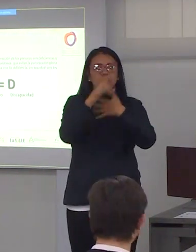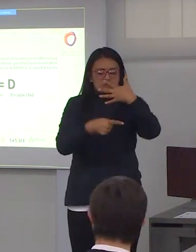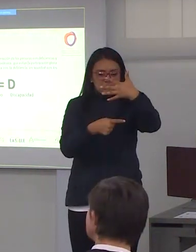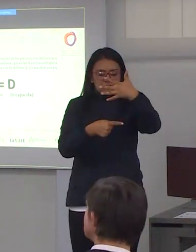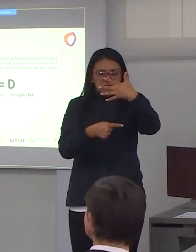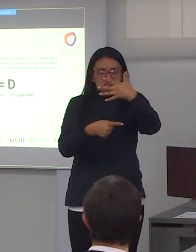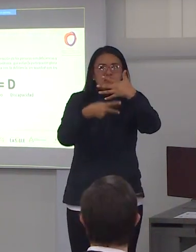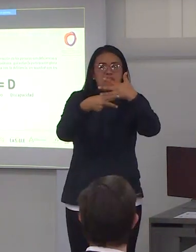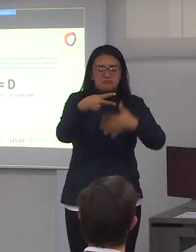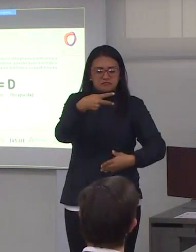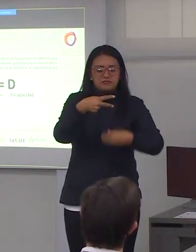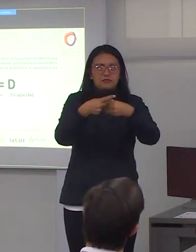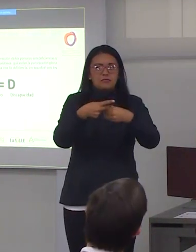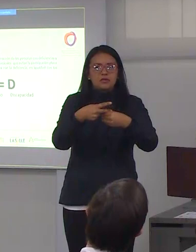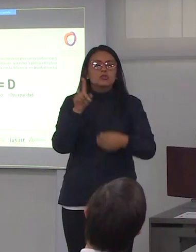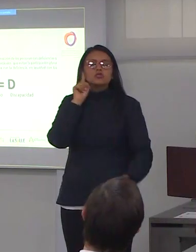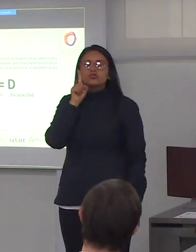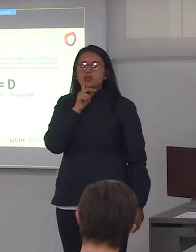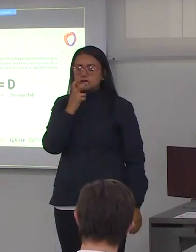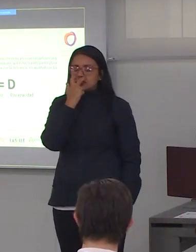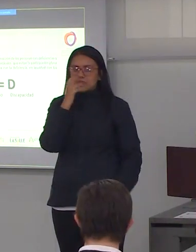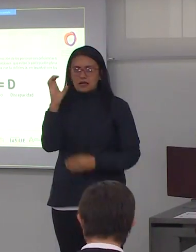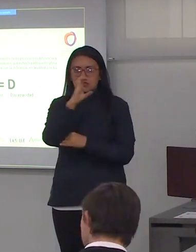la ñapa en Colombia se llama sordoseguera